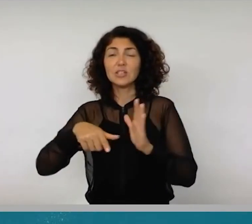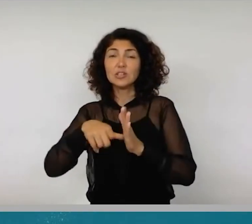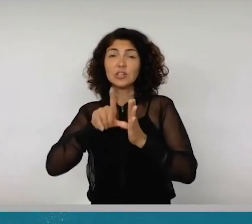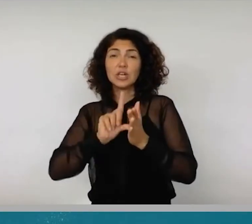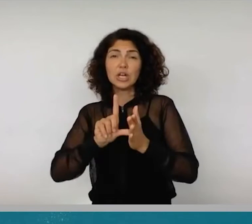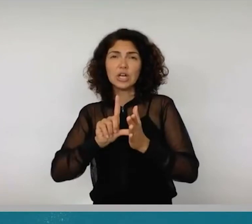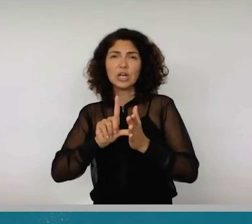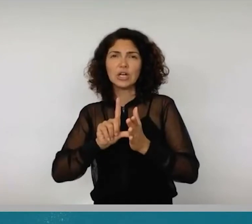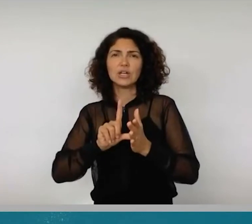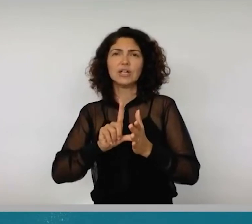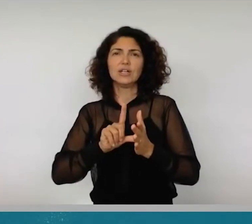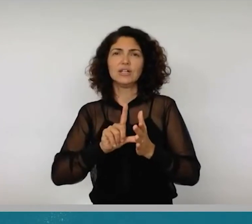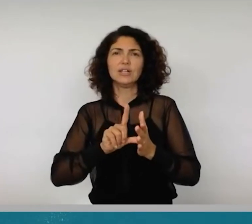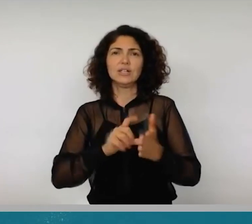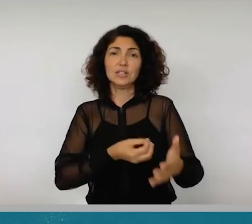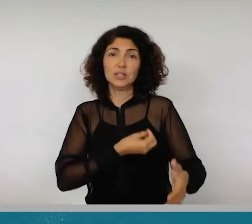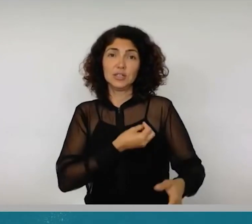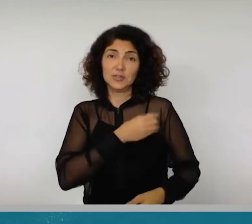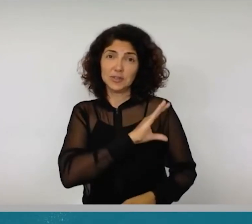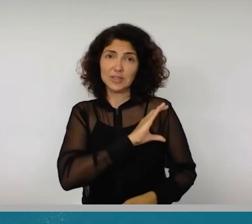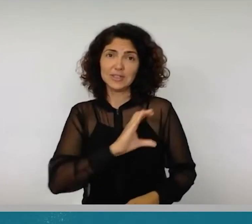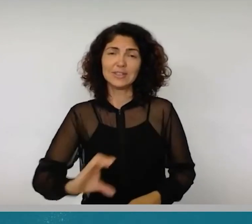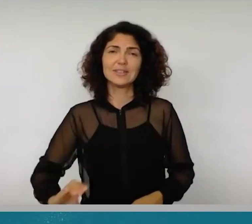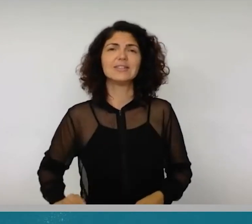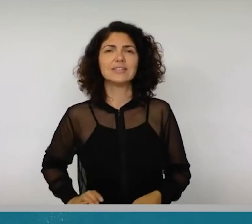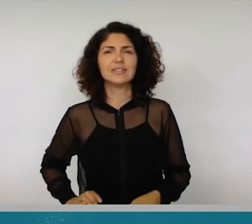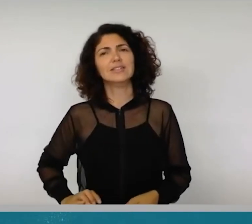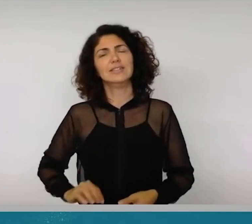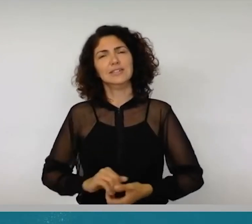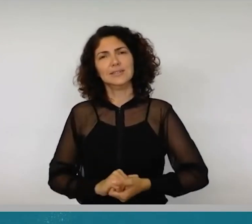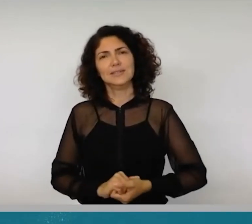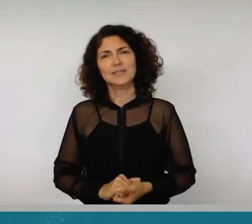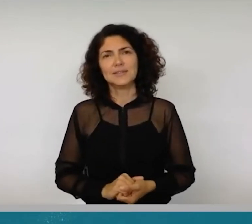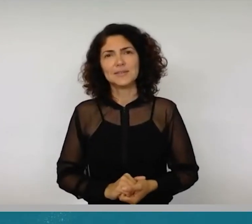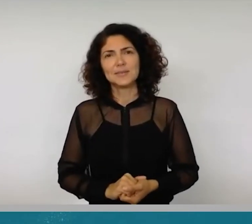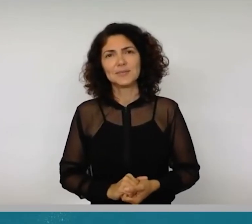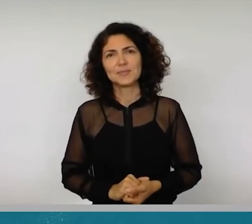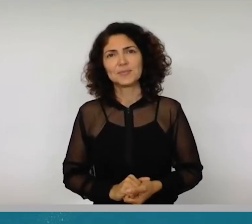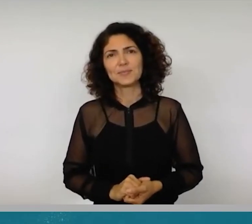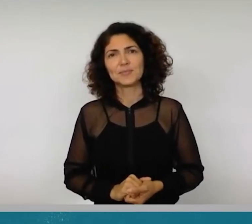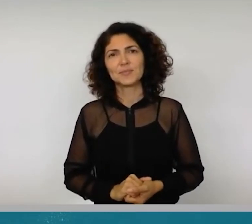prata. Então, essas moedas de ouro e de prata